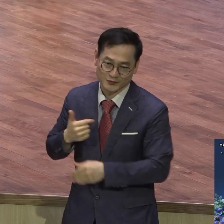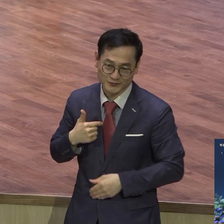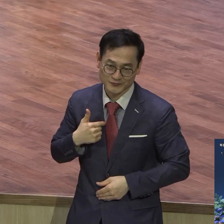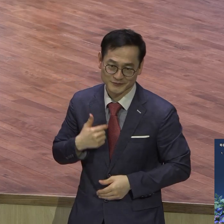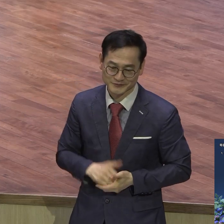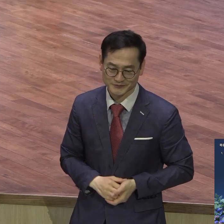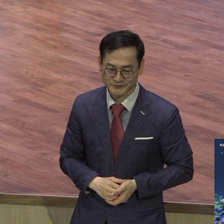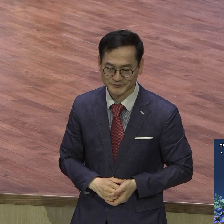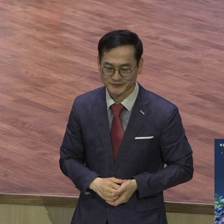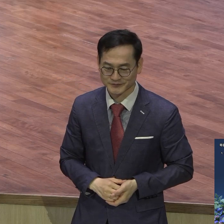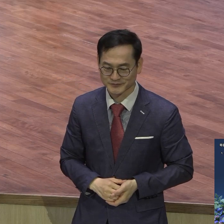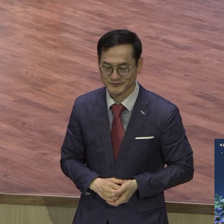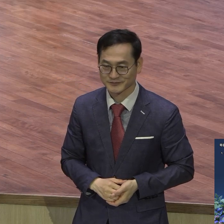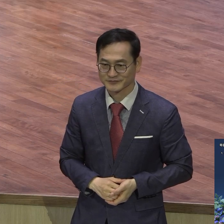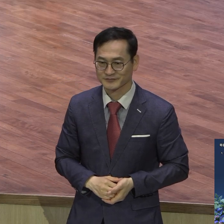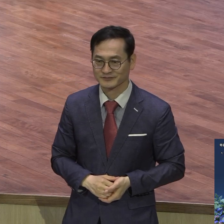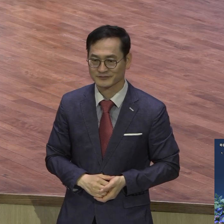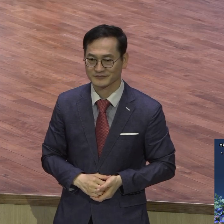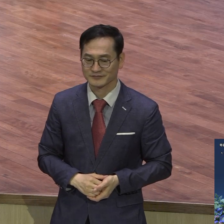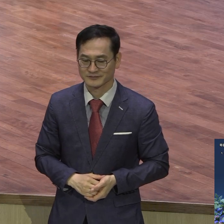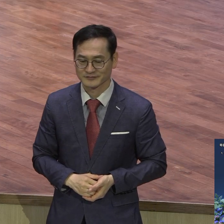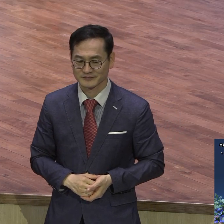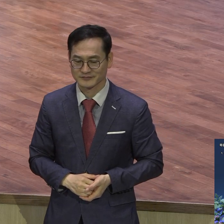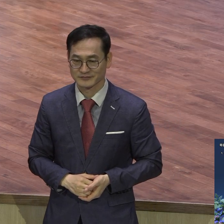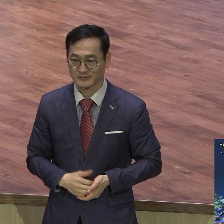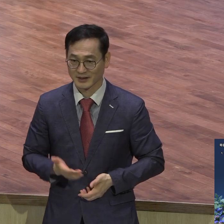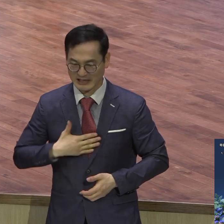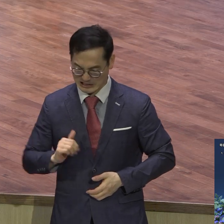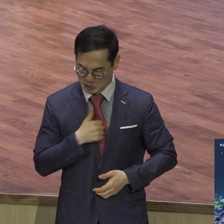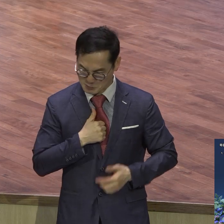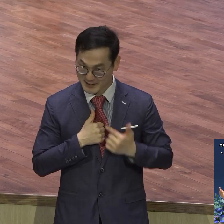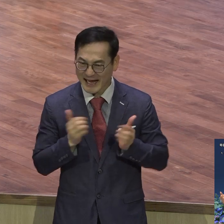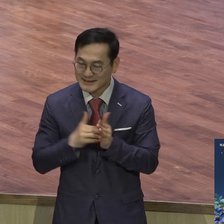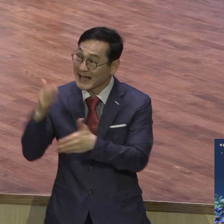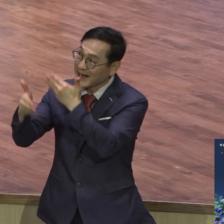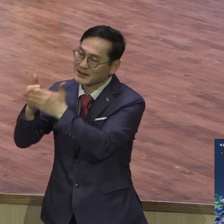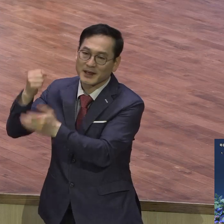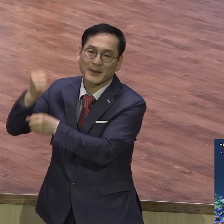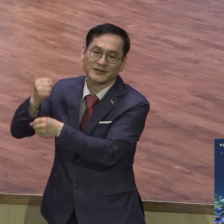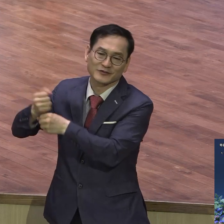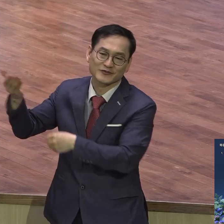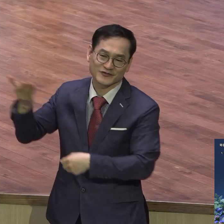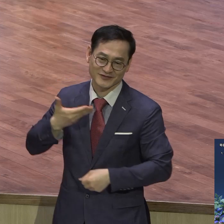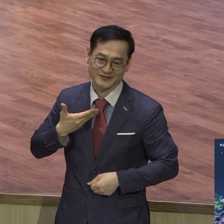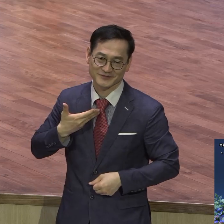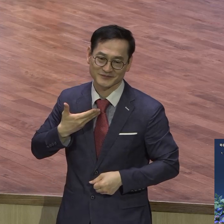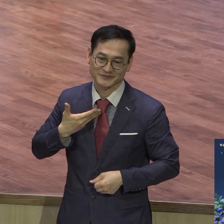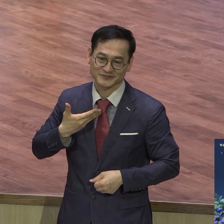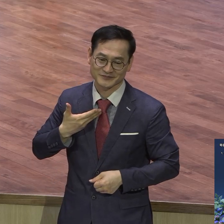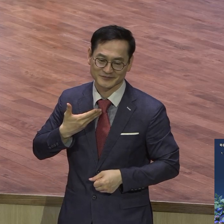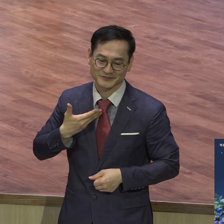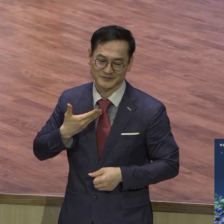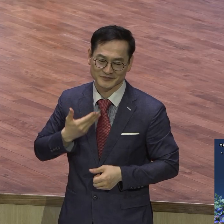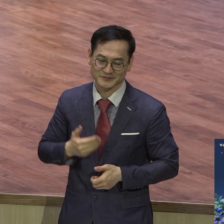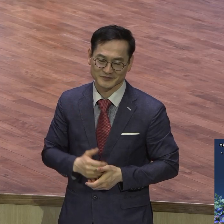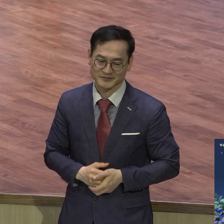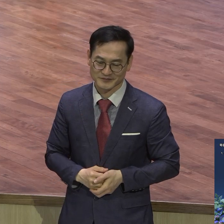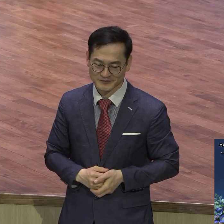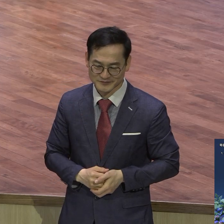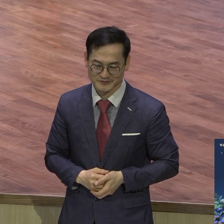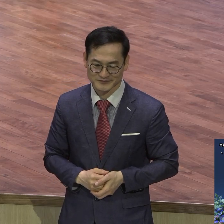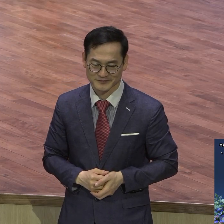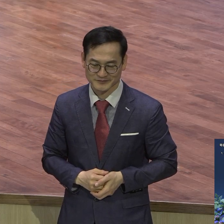자존심 하나님 나는 만드는 자존심 하나님 만드는 거요 그대로 맞춰요 왜 안 맞으면 이러면